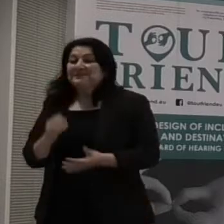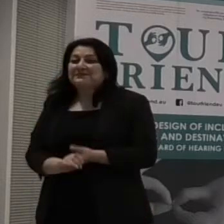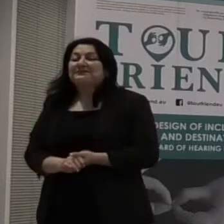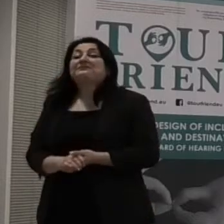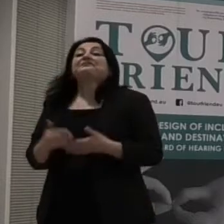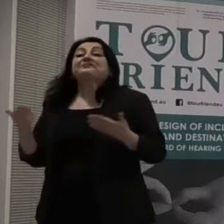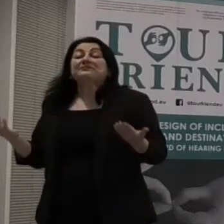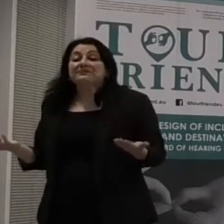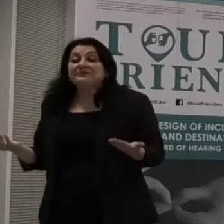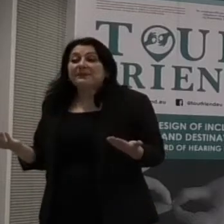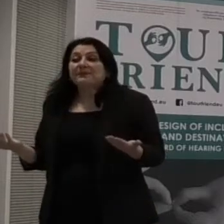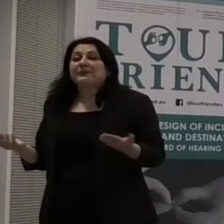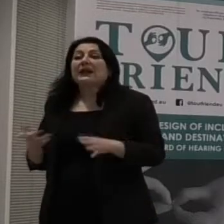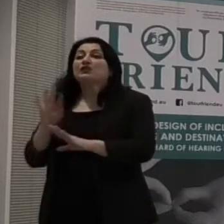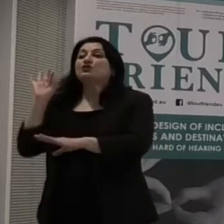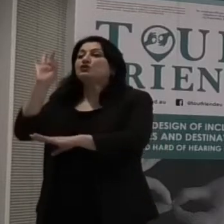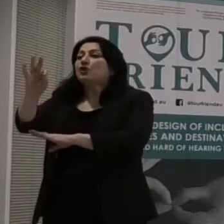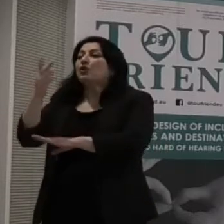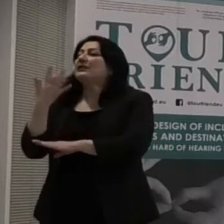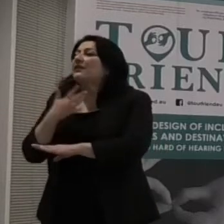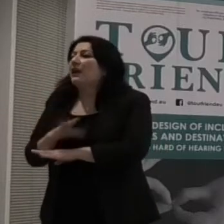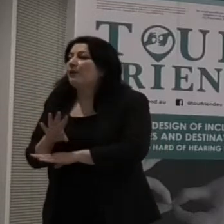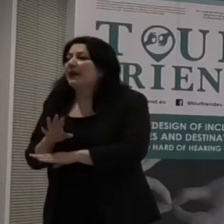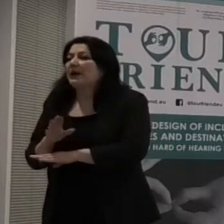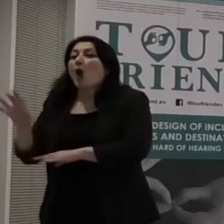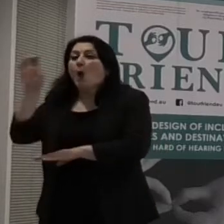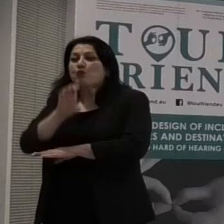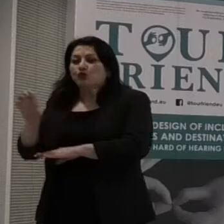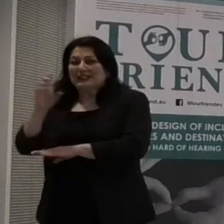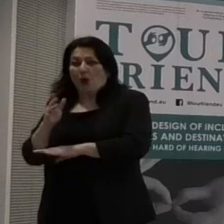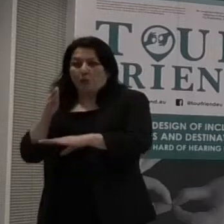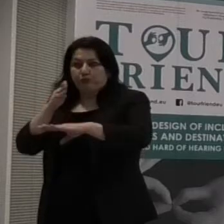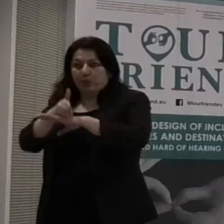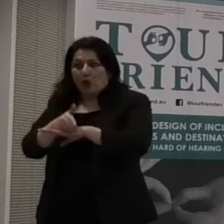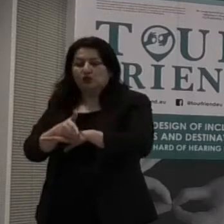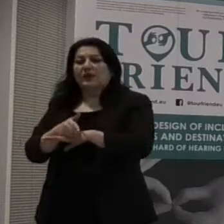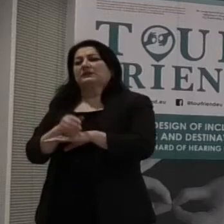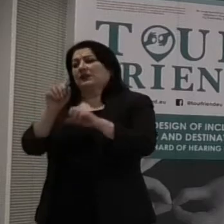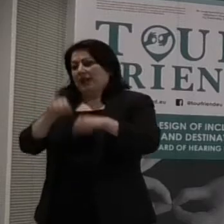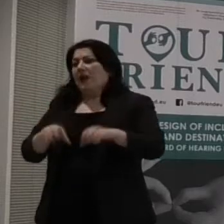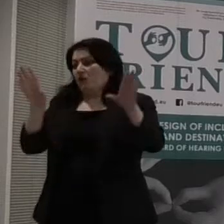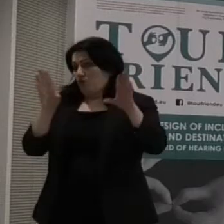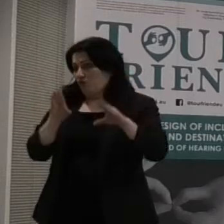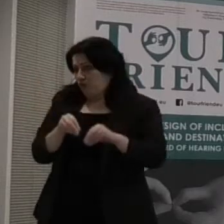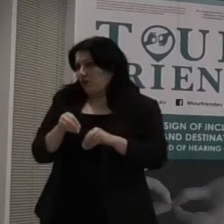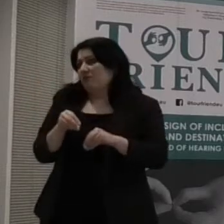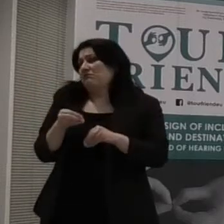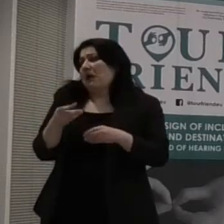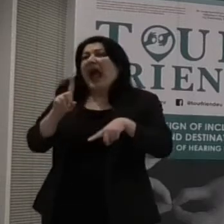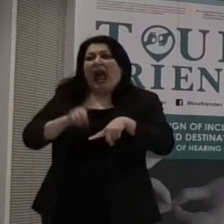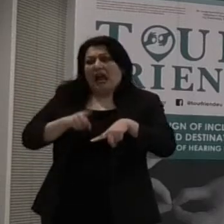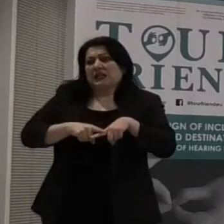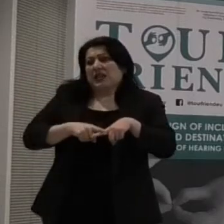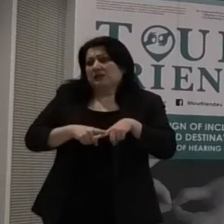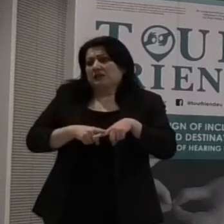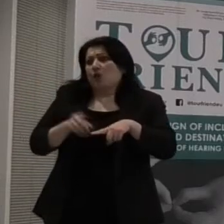Ούτως ώστε το μουσείο να είναι προσβάσιμο και για τους Έλληνες τουρίστες που θα επισκεφθούν το